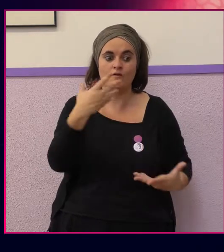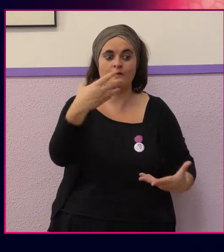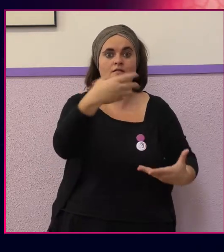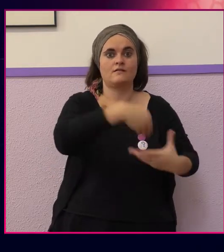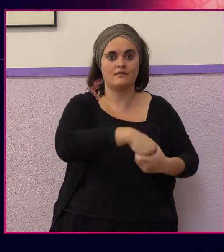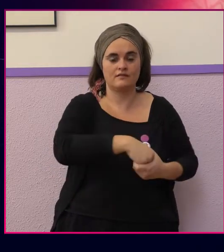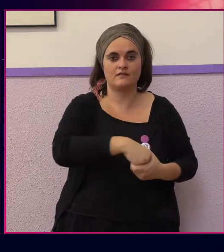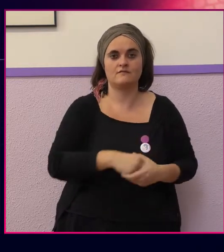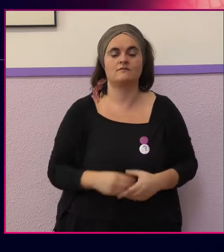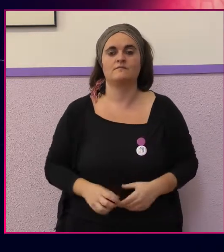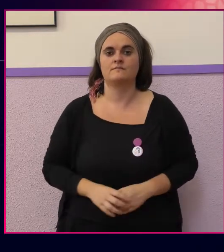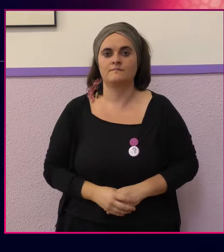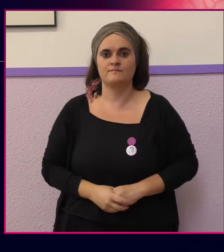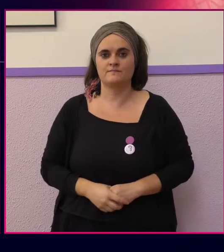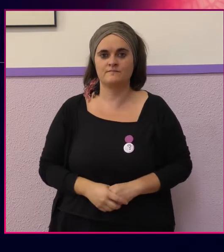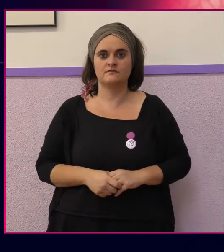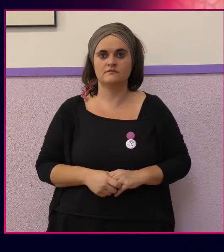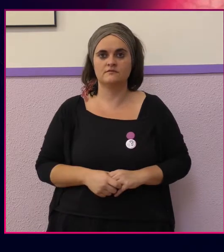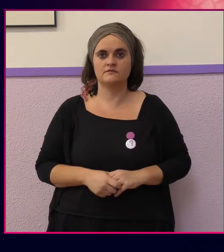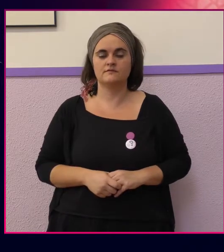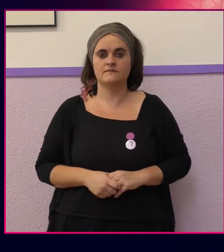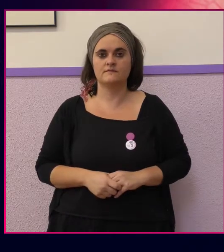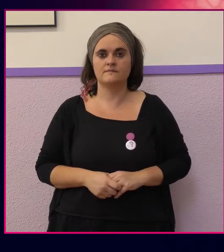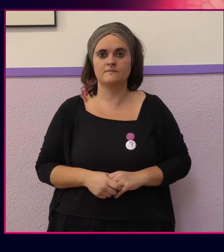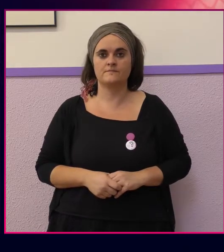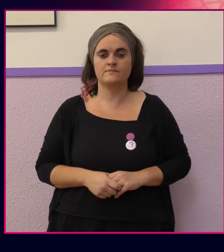homofobia eta transfobia besteak beste.